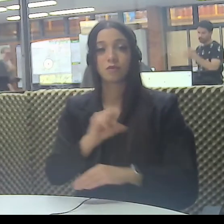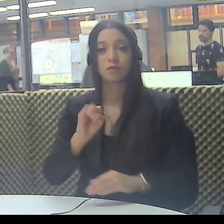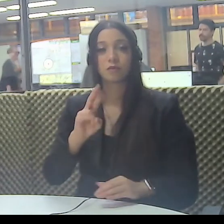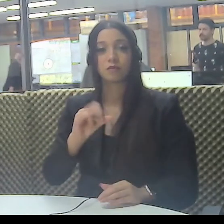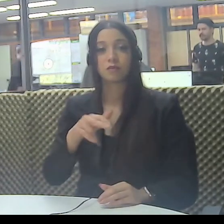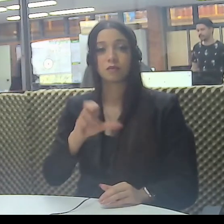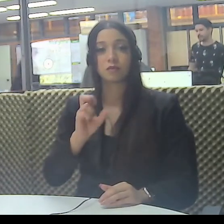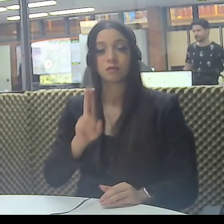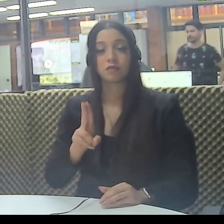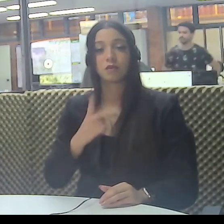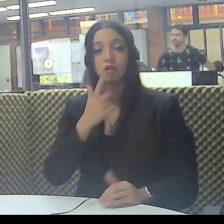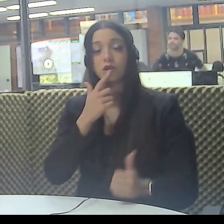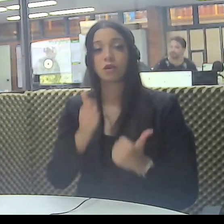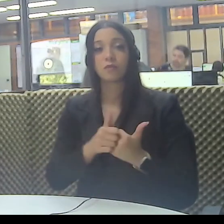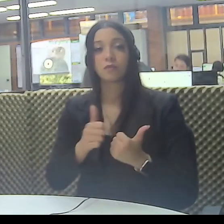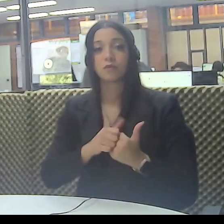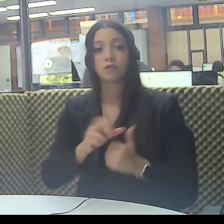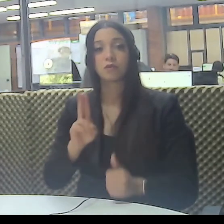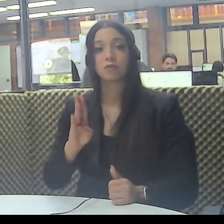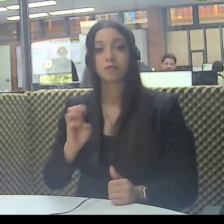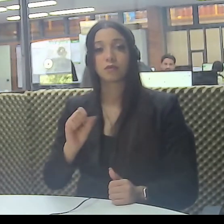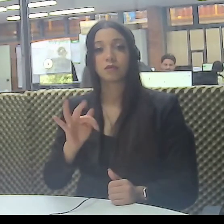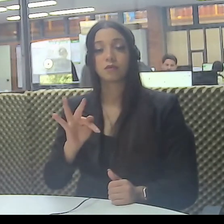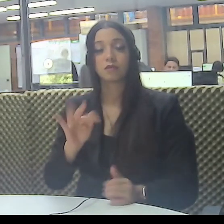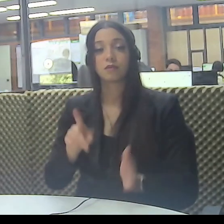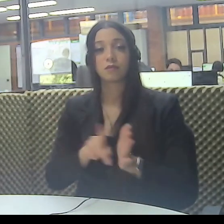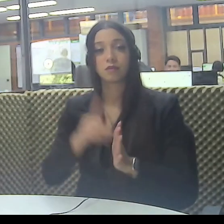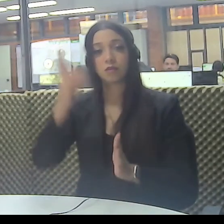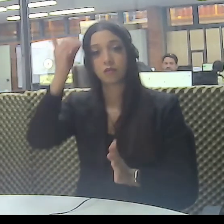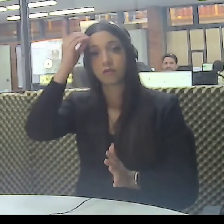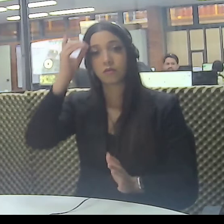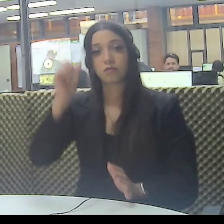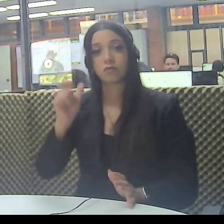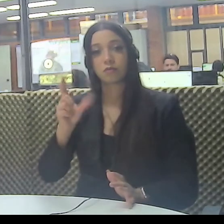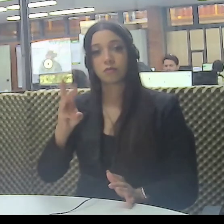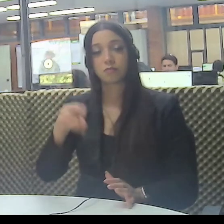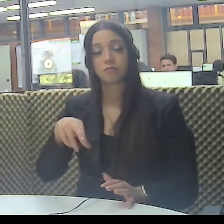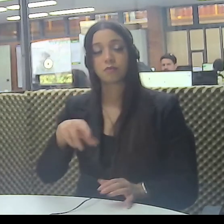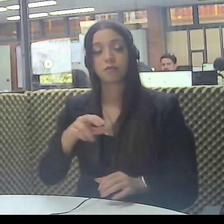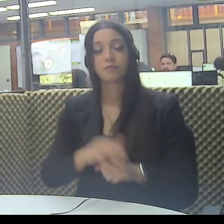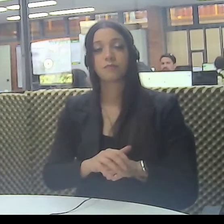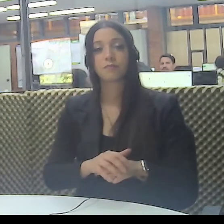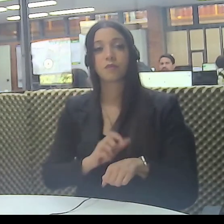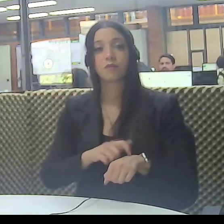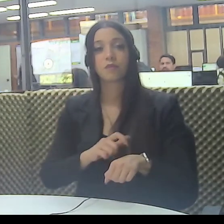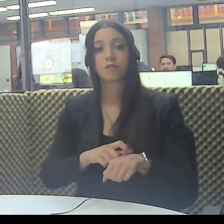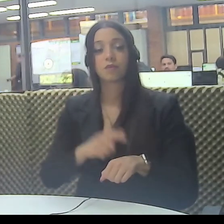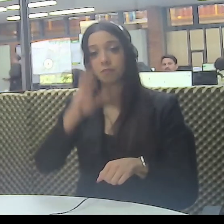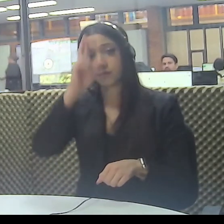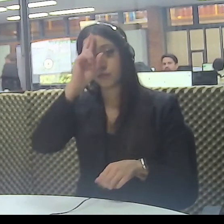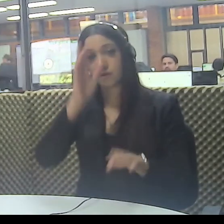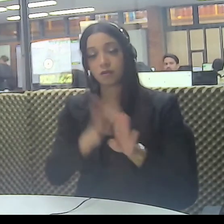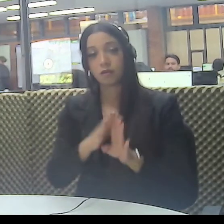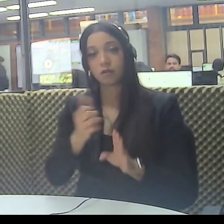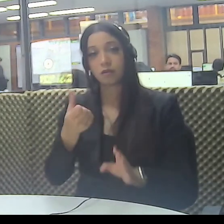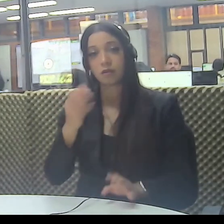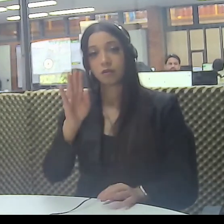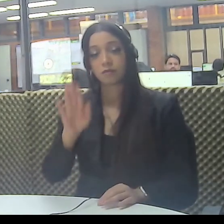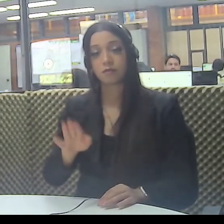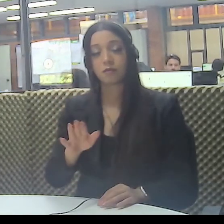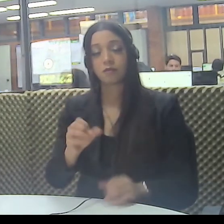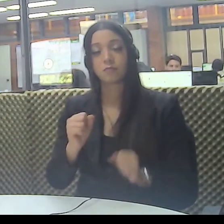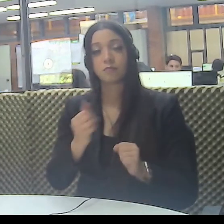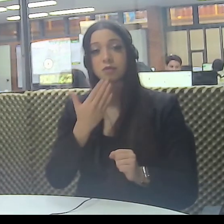Costa Azevedo, próximo à UBSF do Almi. Os atendimentos são do meio-dia até às 4h30 da tarde. Pelo busão social é